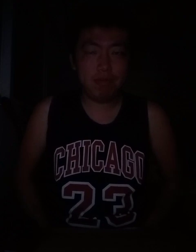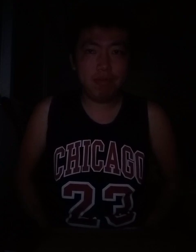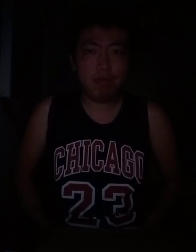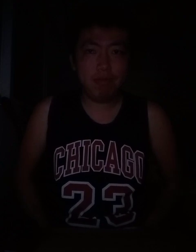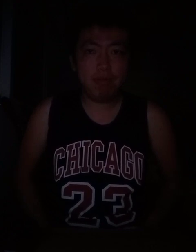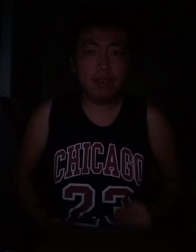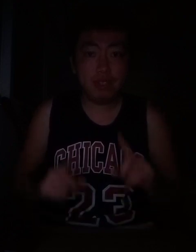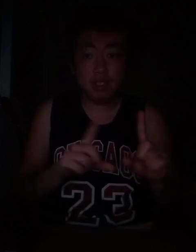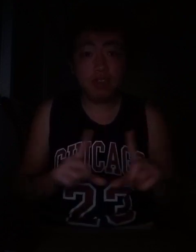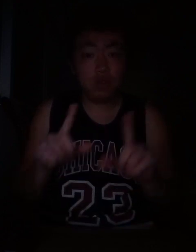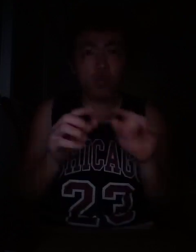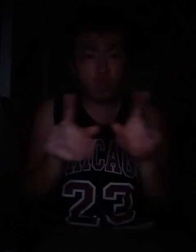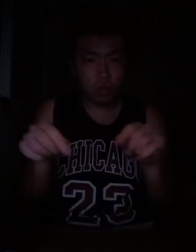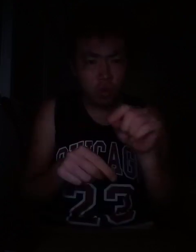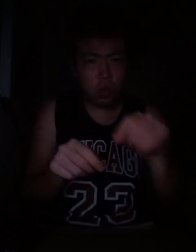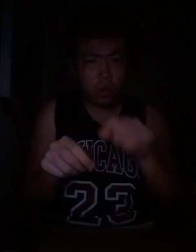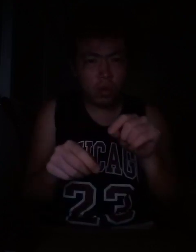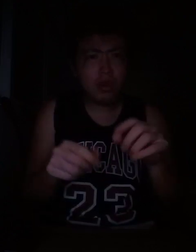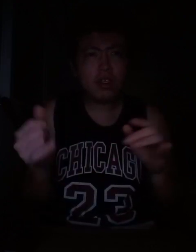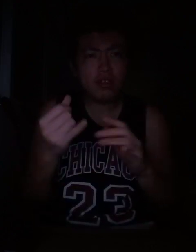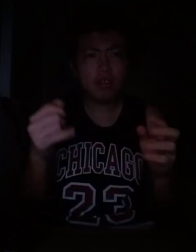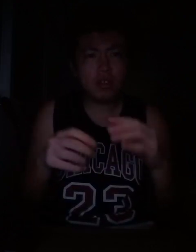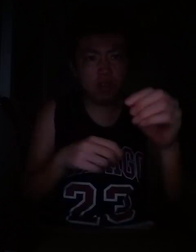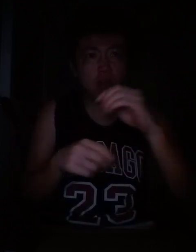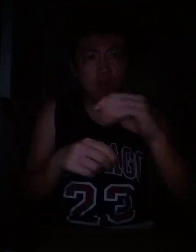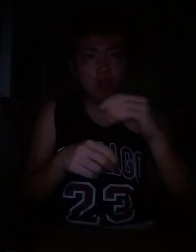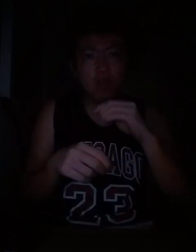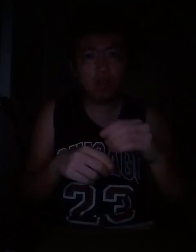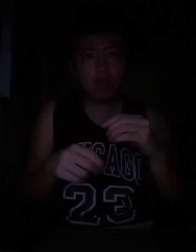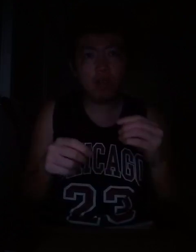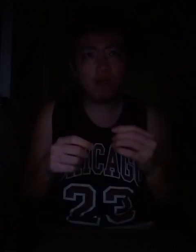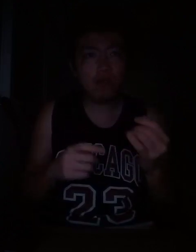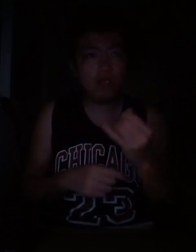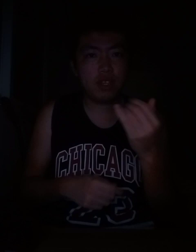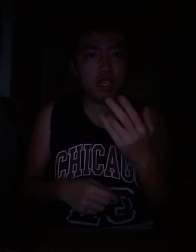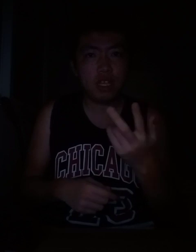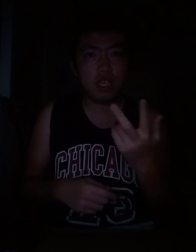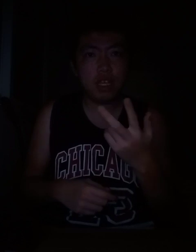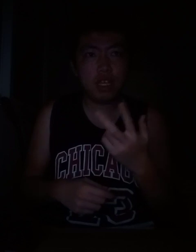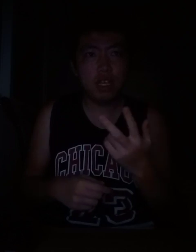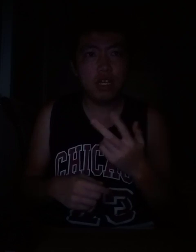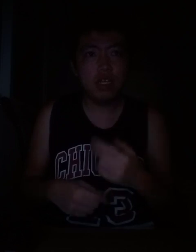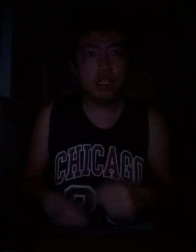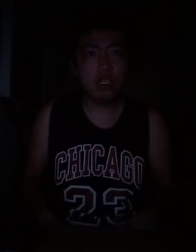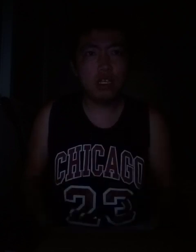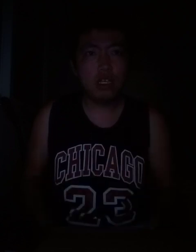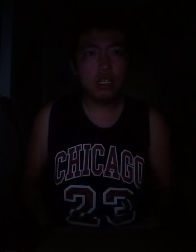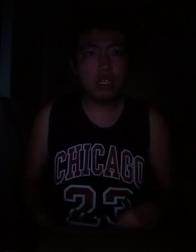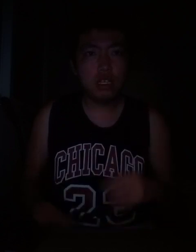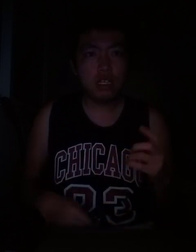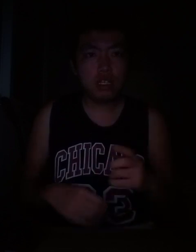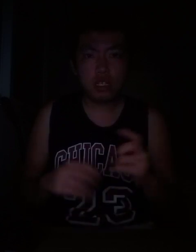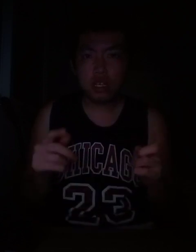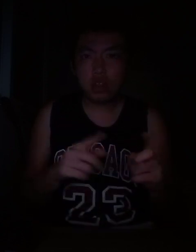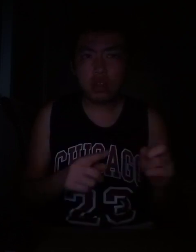새로 출시된 폴더블 폰을 6일 동안 접었다 폈더니 횟수가 30만 회를 넘었습니다. 같은 실험을 한 또 다른 폴더블